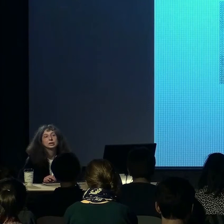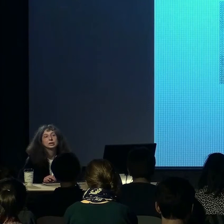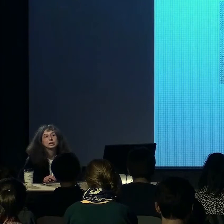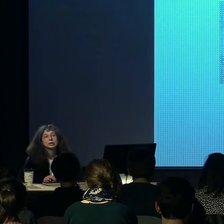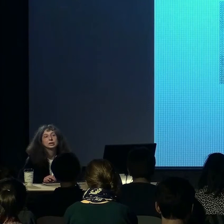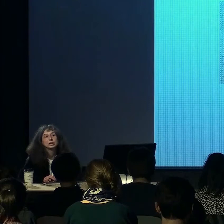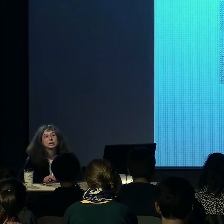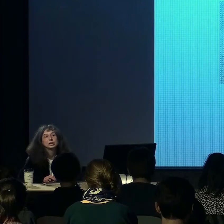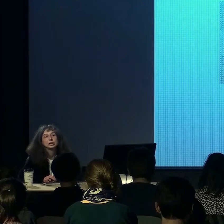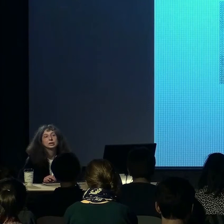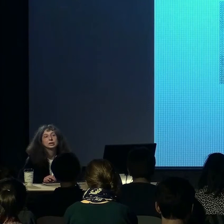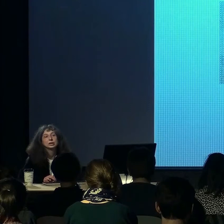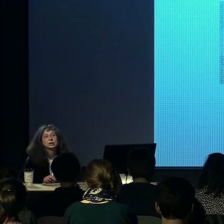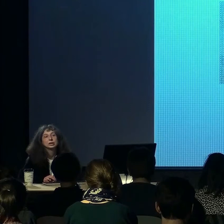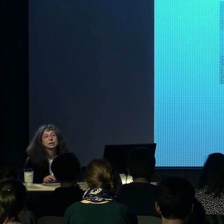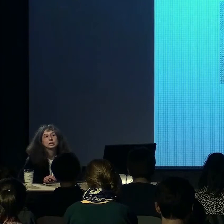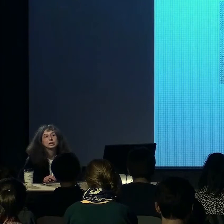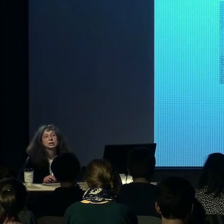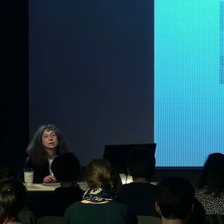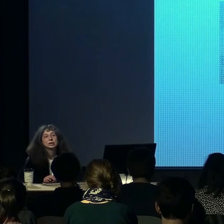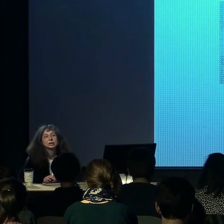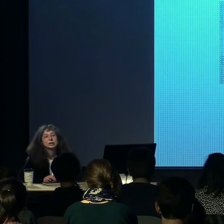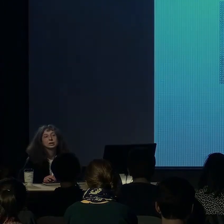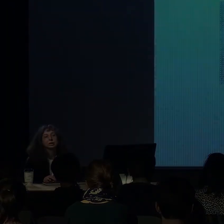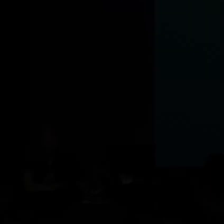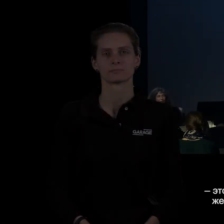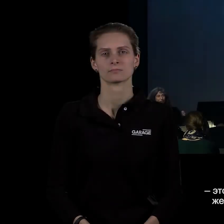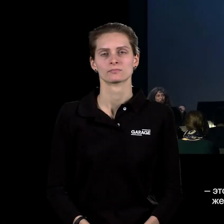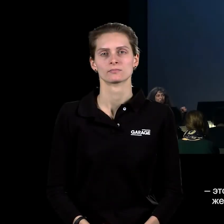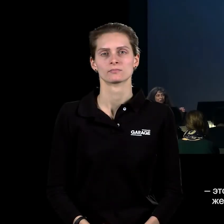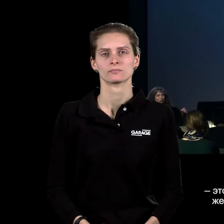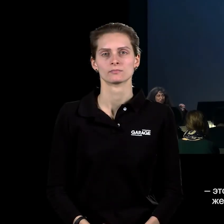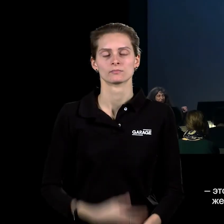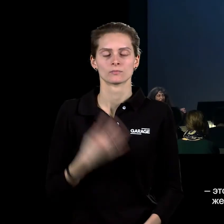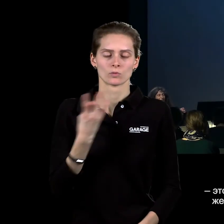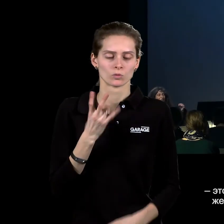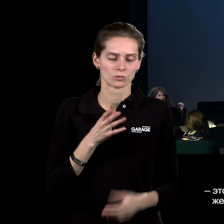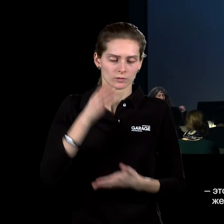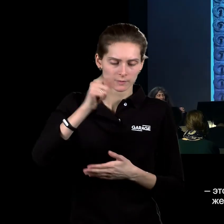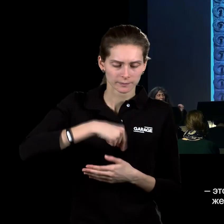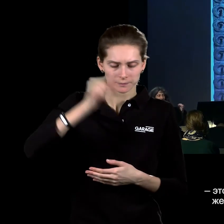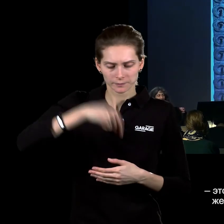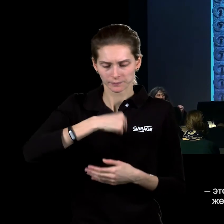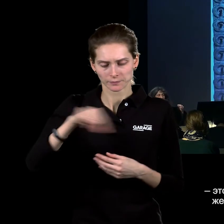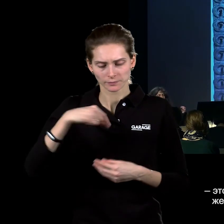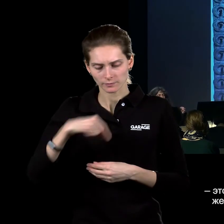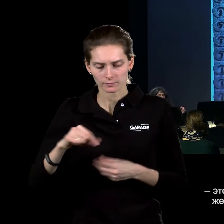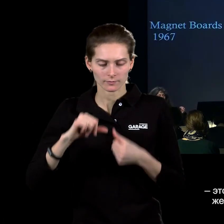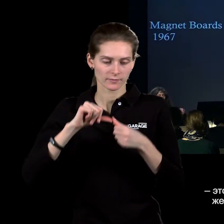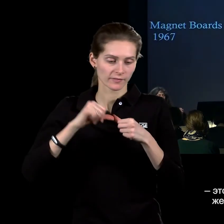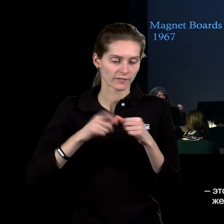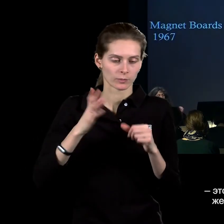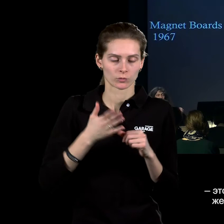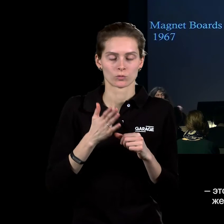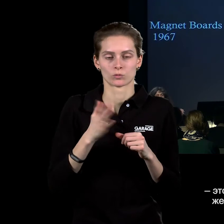изображен равноконечный крест. Крест чуть светлее, чем сам квадрат. Надо расчерчивать, и каждый раз всегда какой-нибудь жест